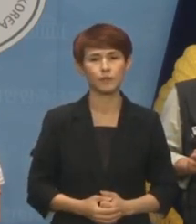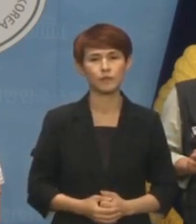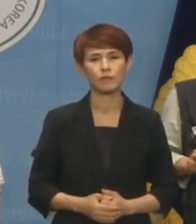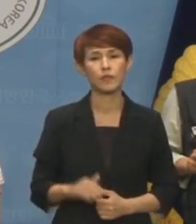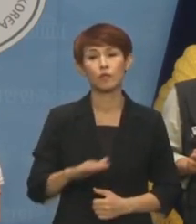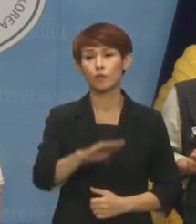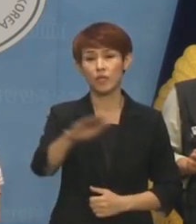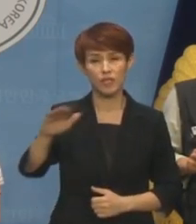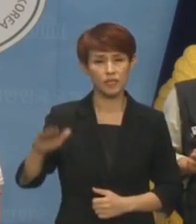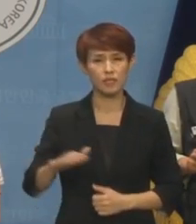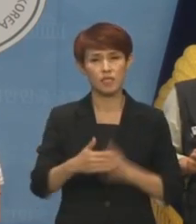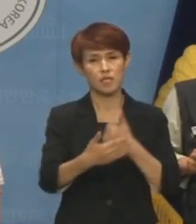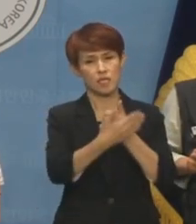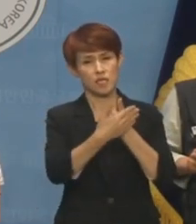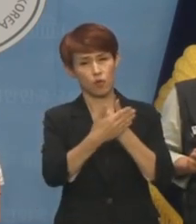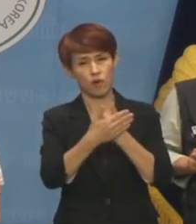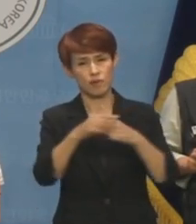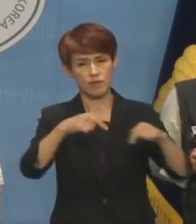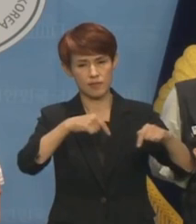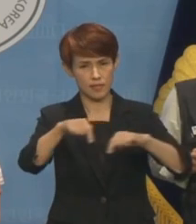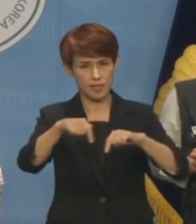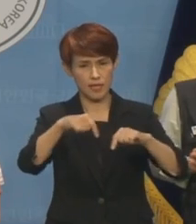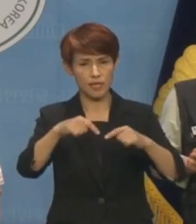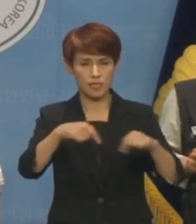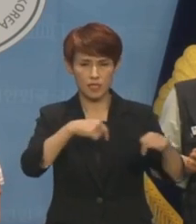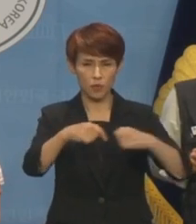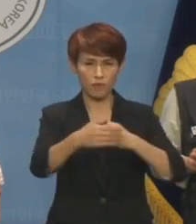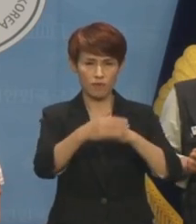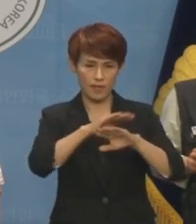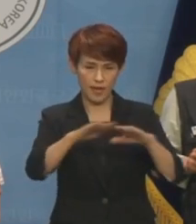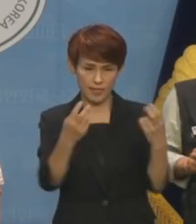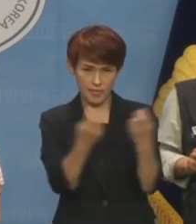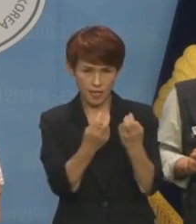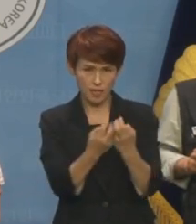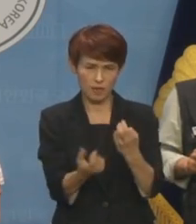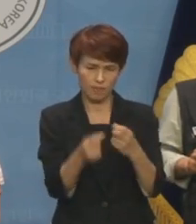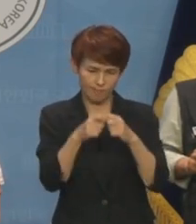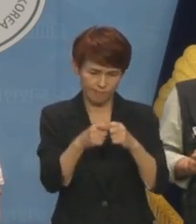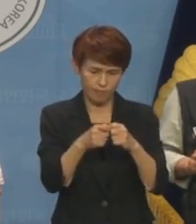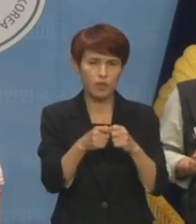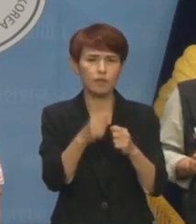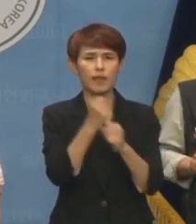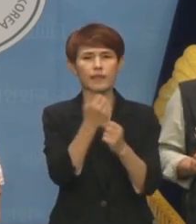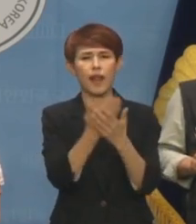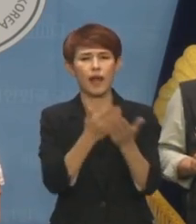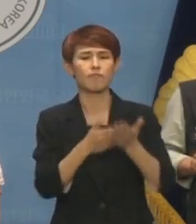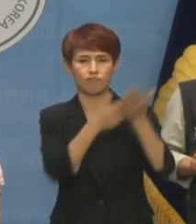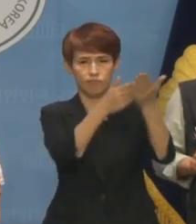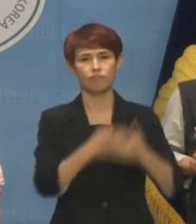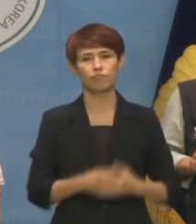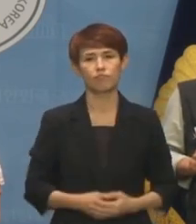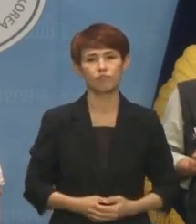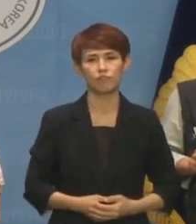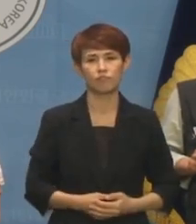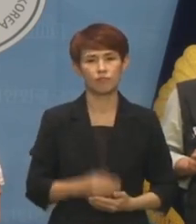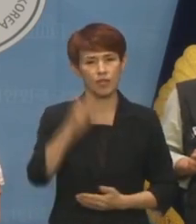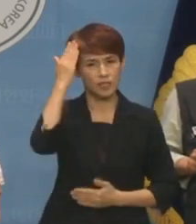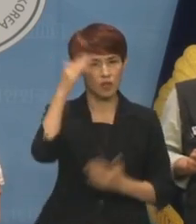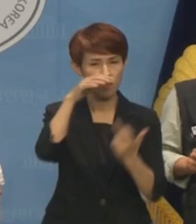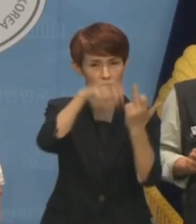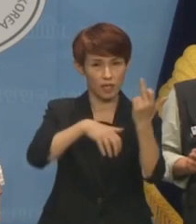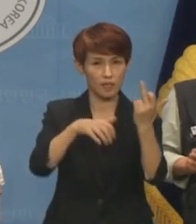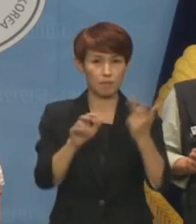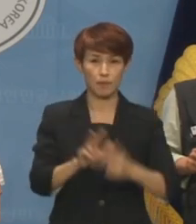우리는 지원 대책을 더 촘촘히 마련할 것을 강력히 촉구합니다. 마지막으로 석탄화력